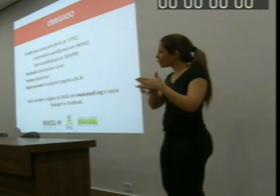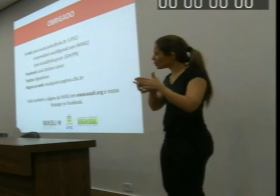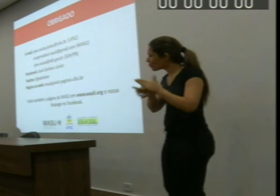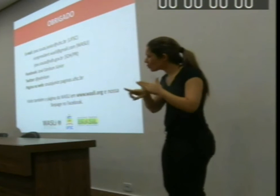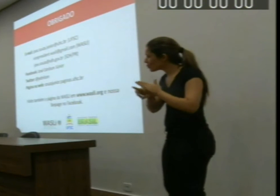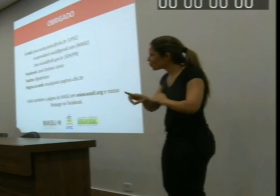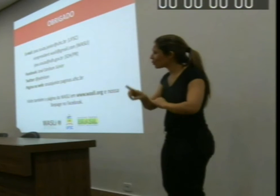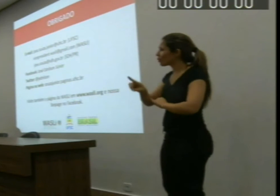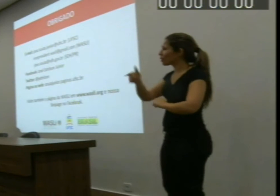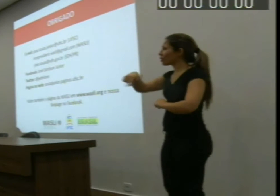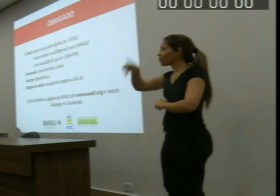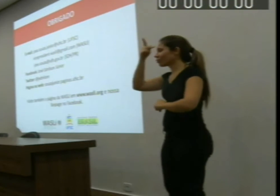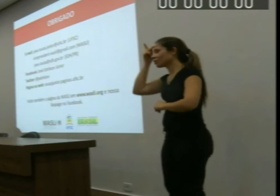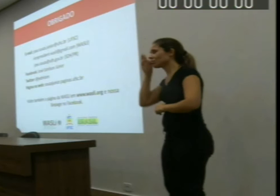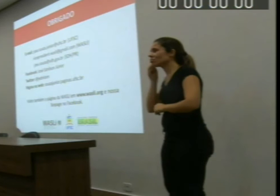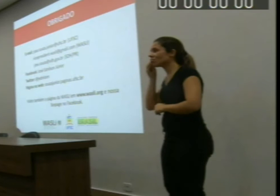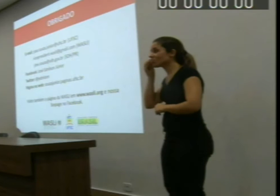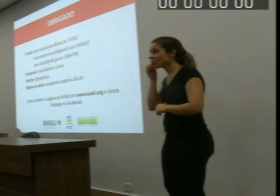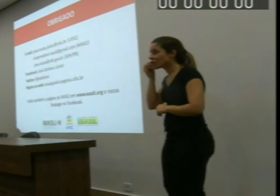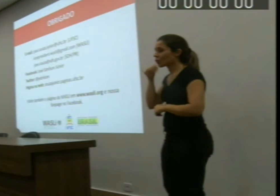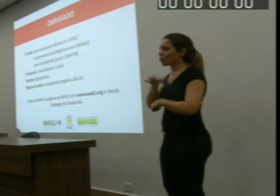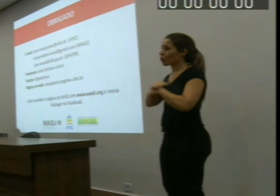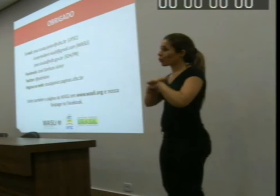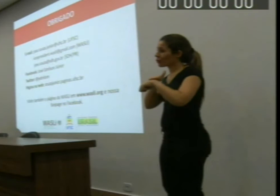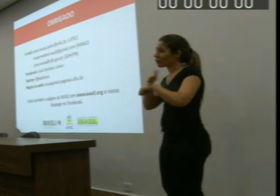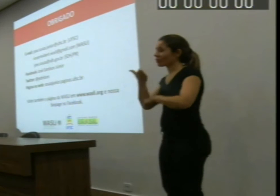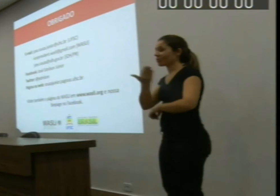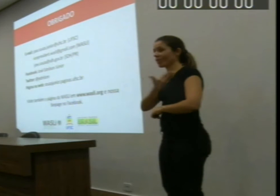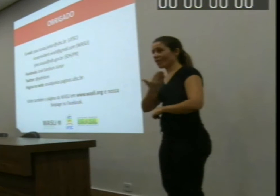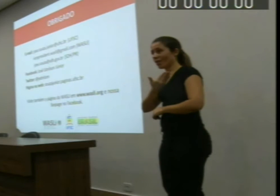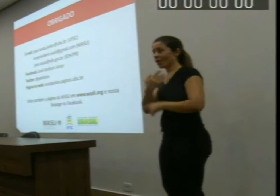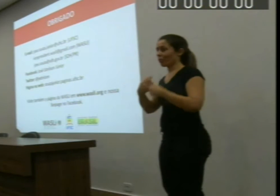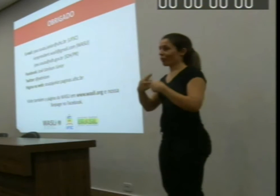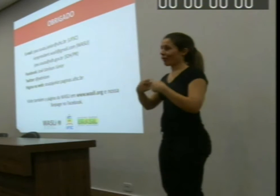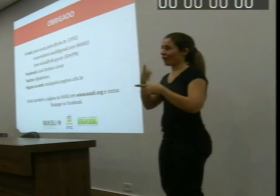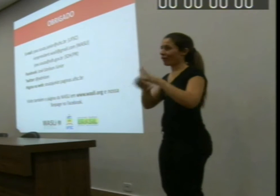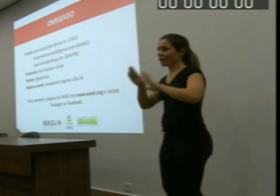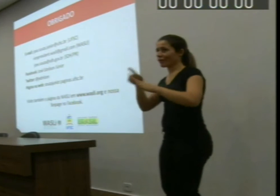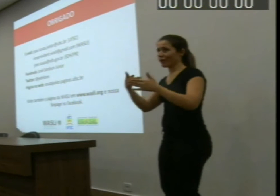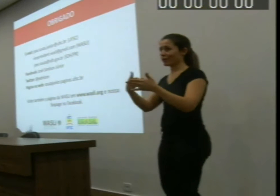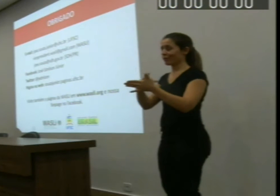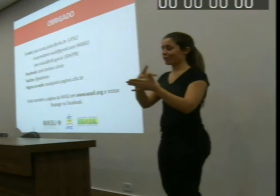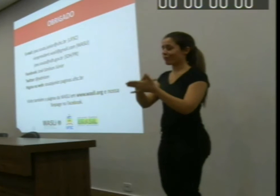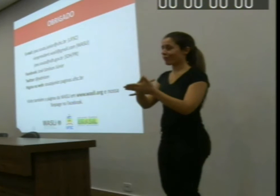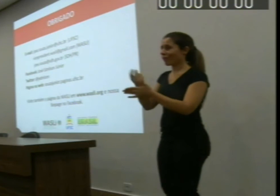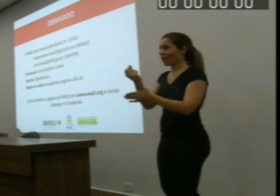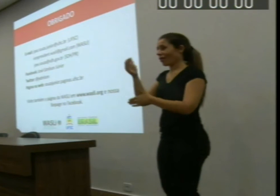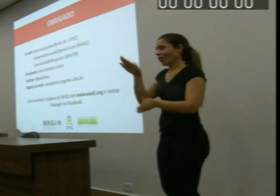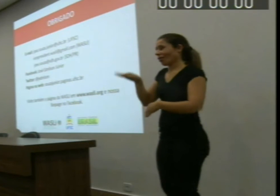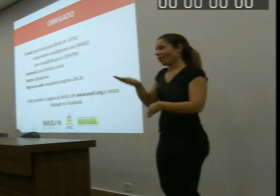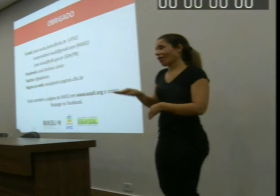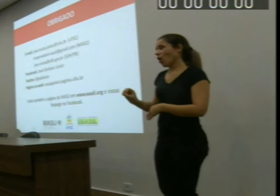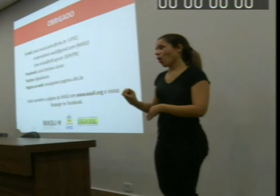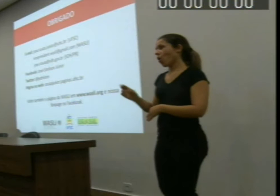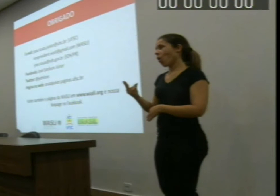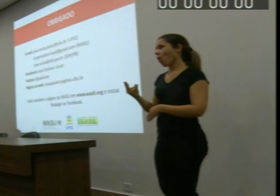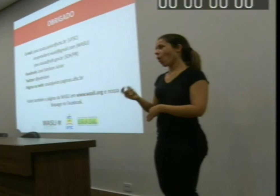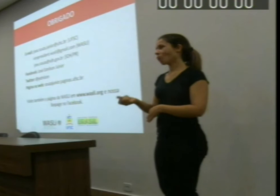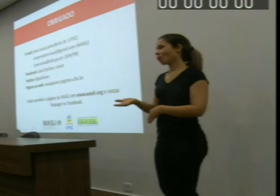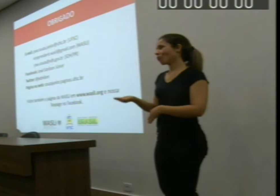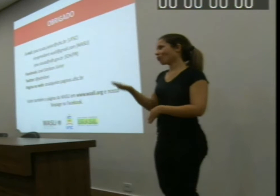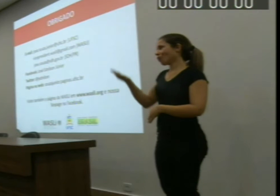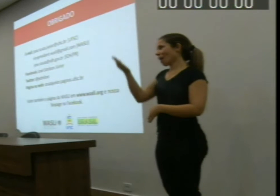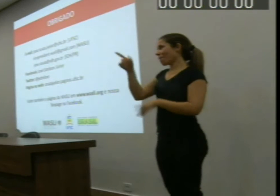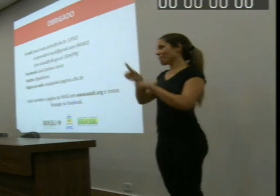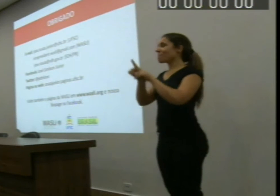estar pensando com colegas né para não cometer erros Às vezes você pode estar cobrando barato demais ou às vezes você pode estar cobrando caro demais mas as tabelas tem que ser